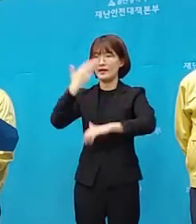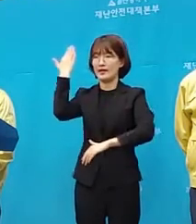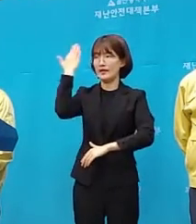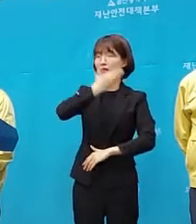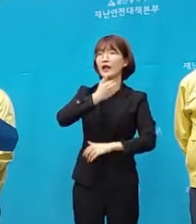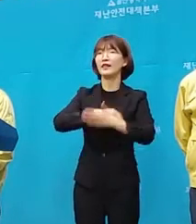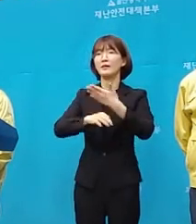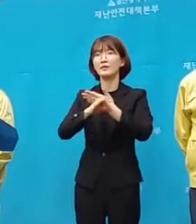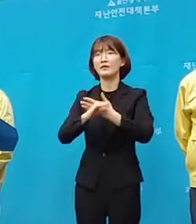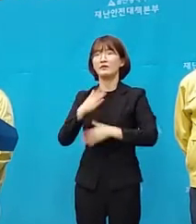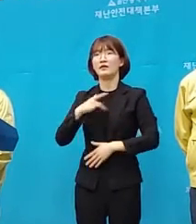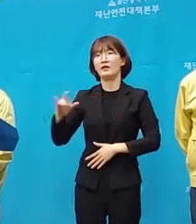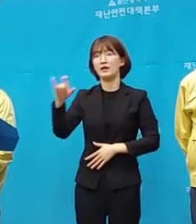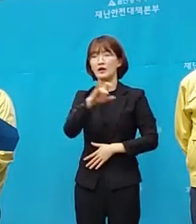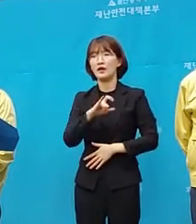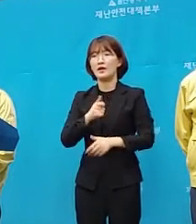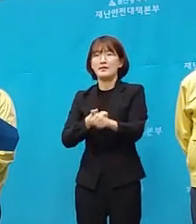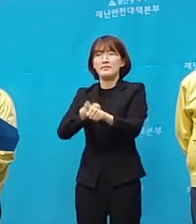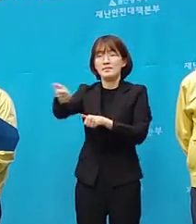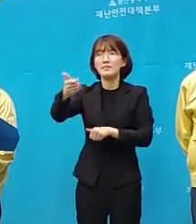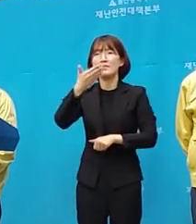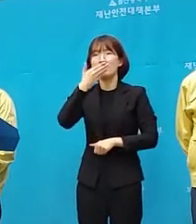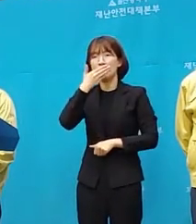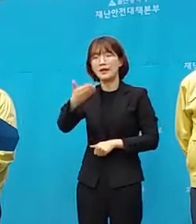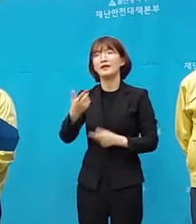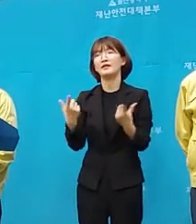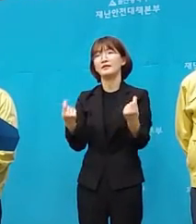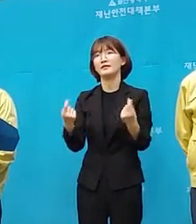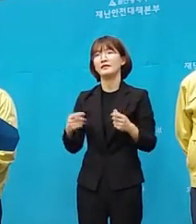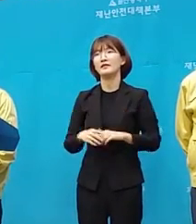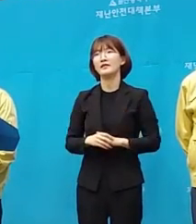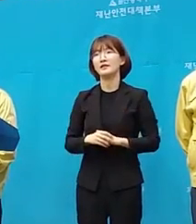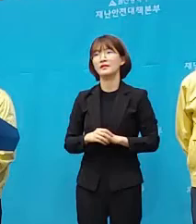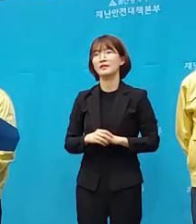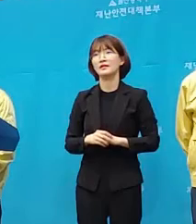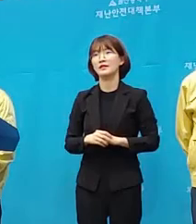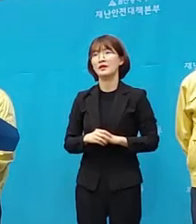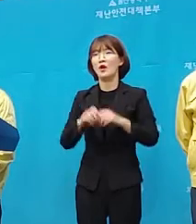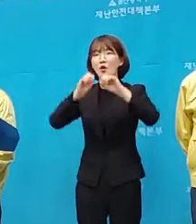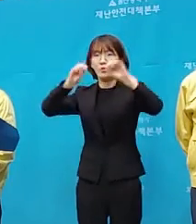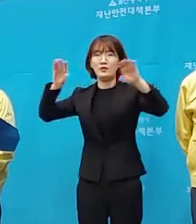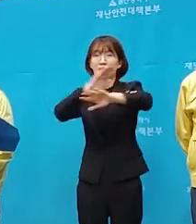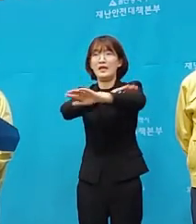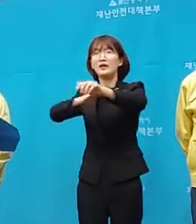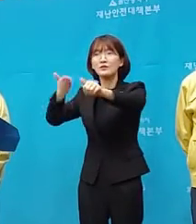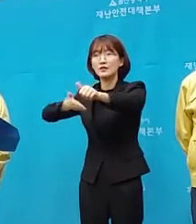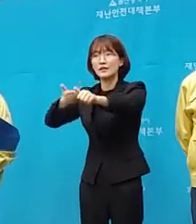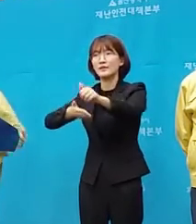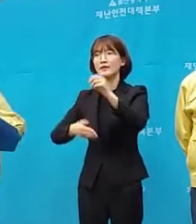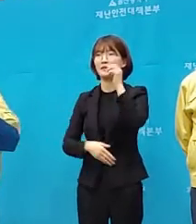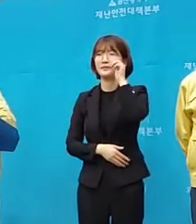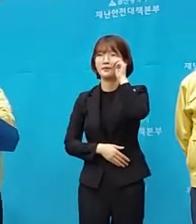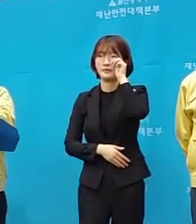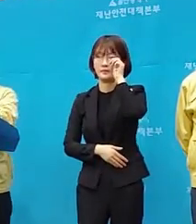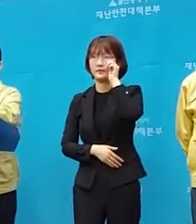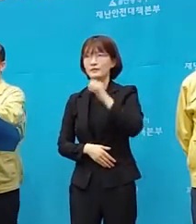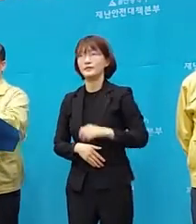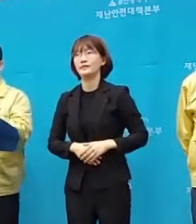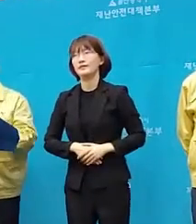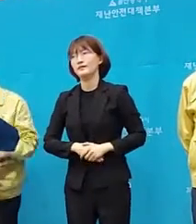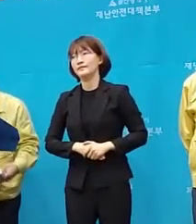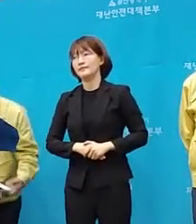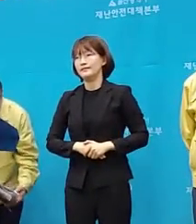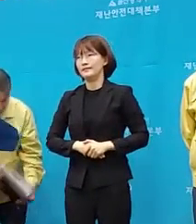해서 코로나 19를 극복하는 빠른 길이지 않을까 생각합니다. 기자님들 많은 홍보 부탁드리겠습니다. 네, 감사합니다.